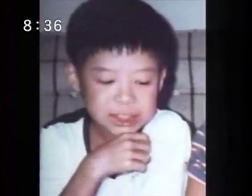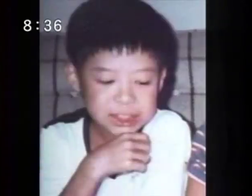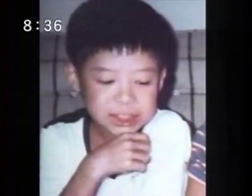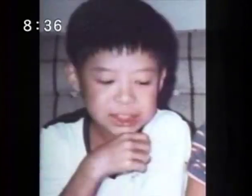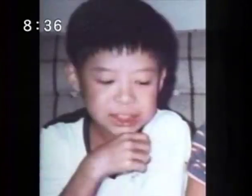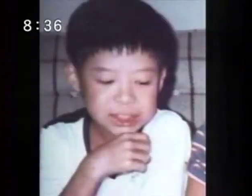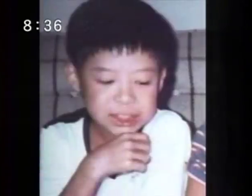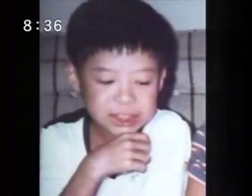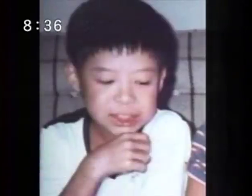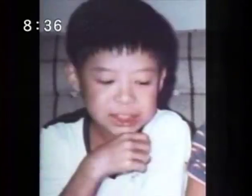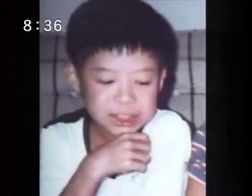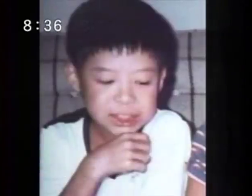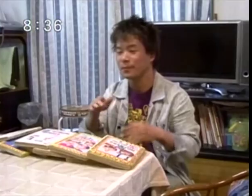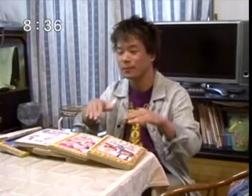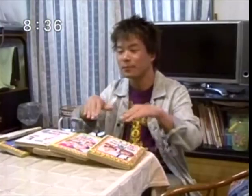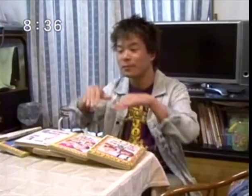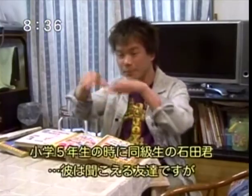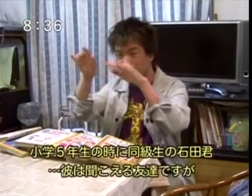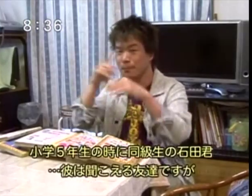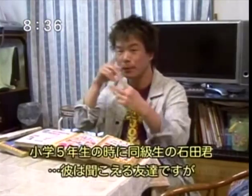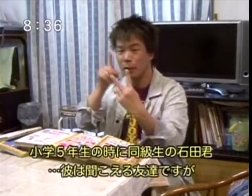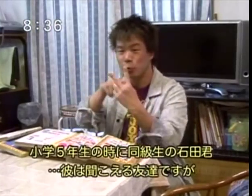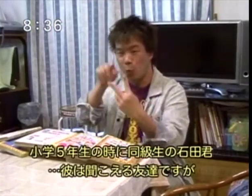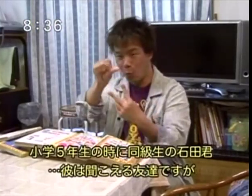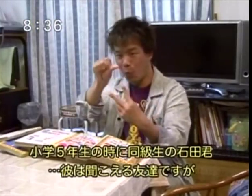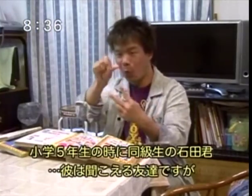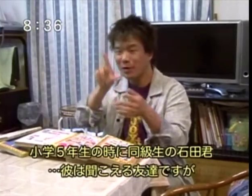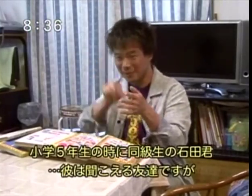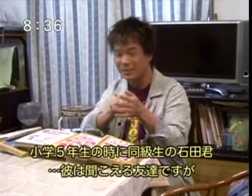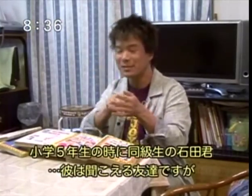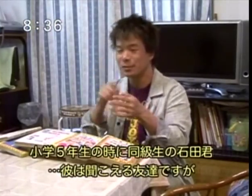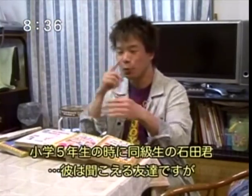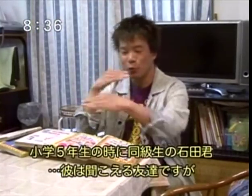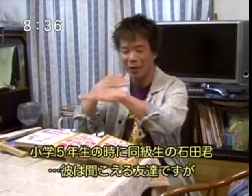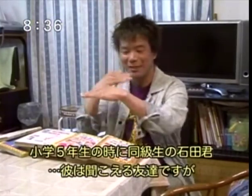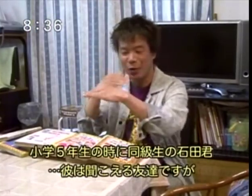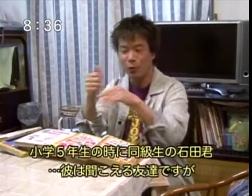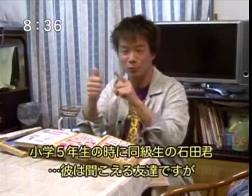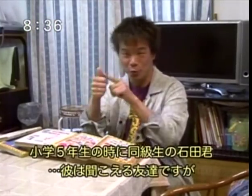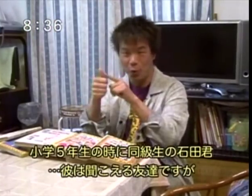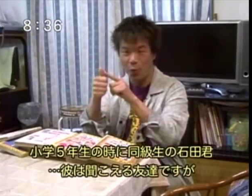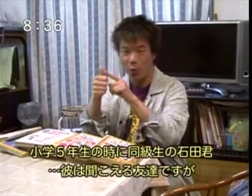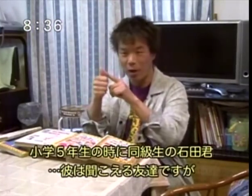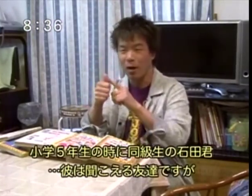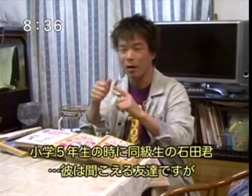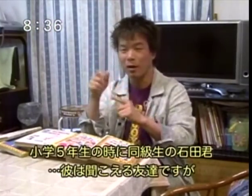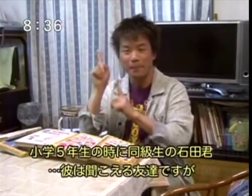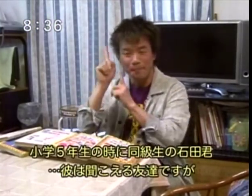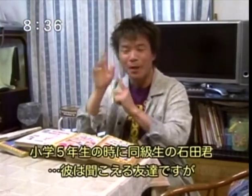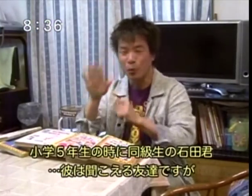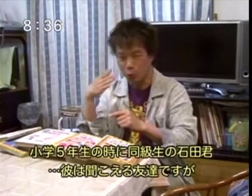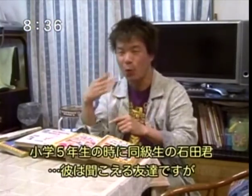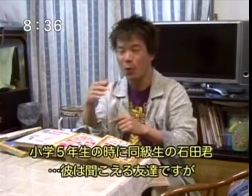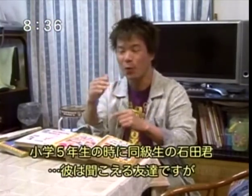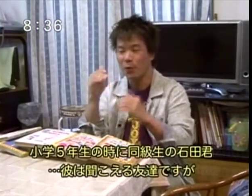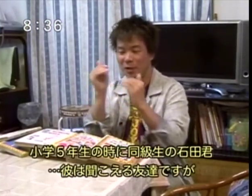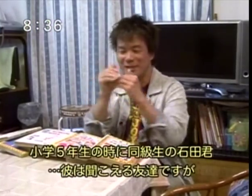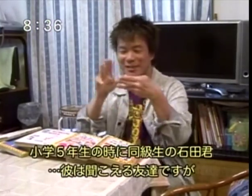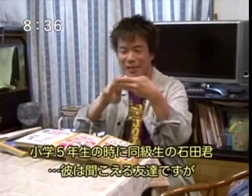小学5年生の時に 同級生の石田くん。彼